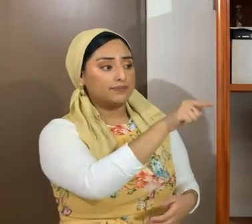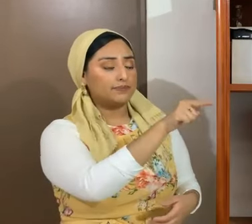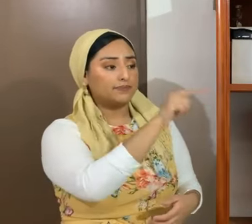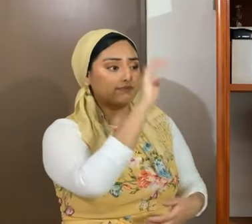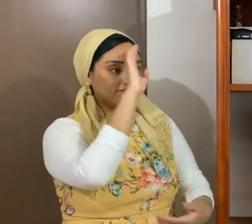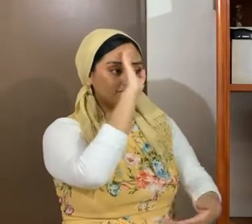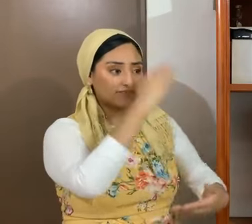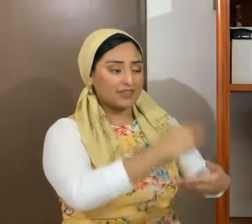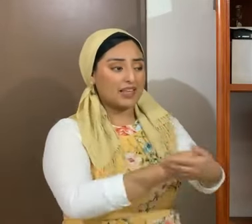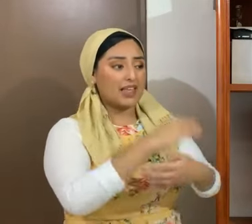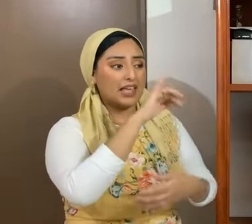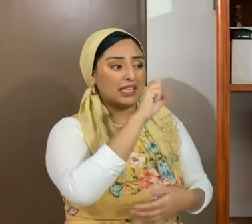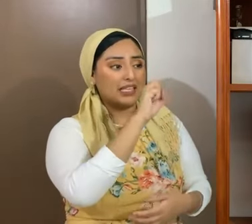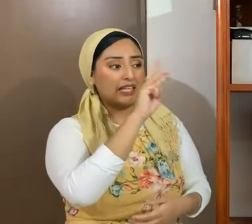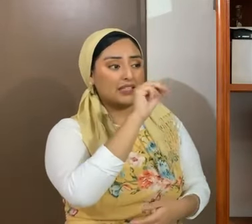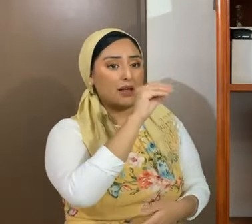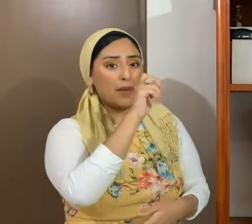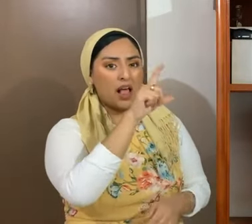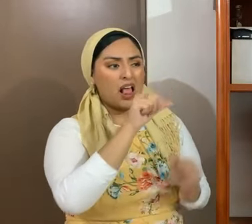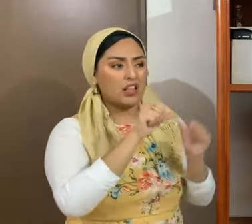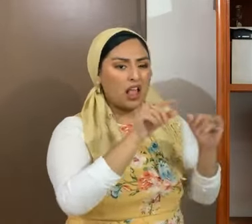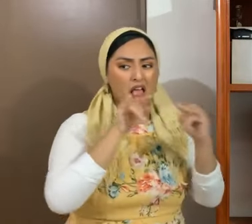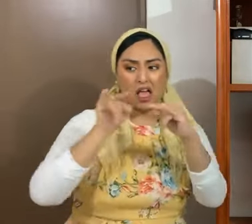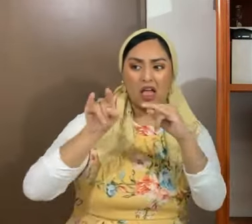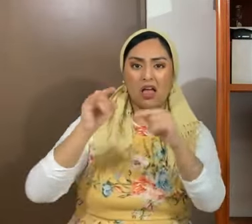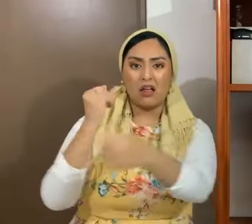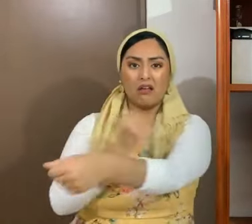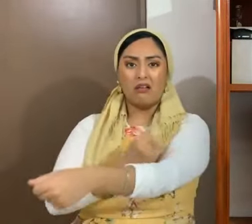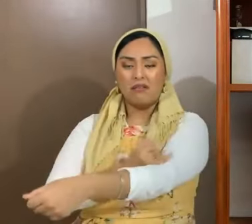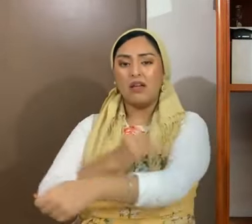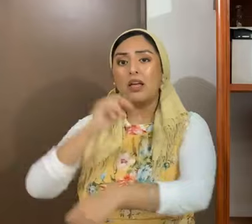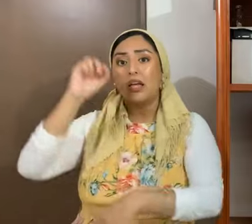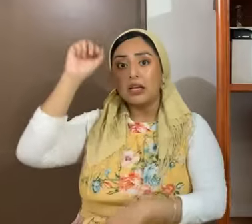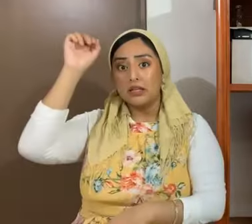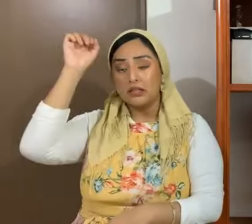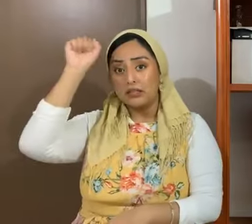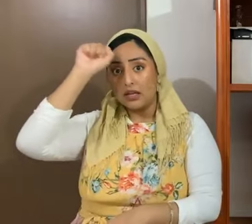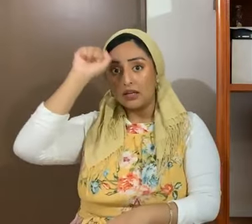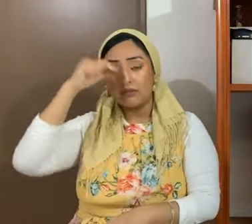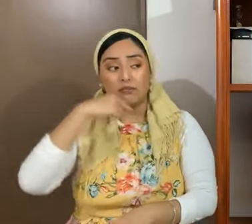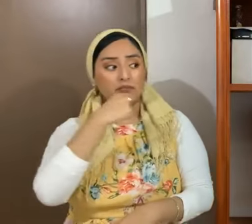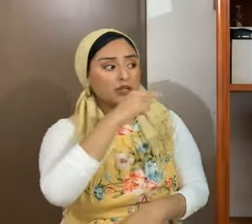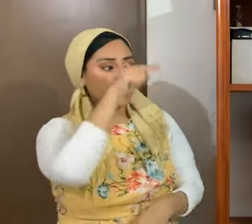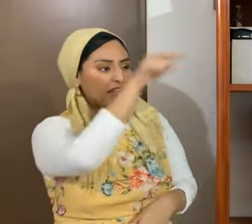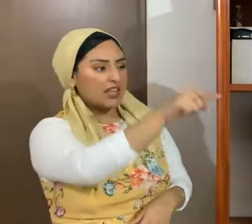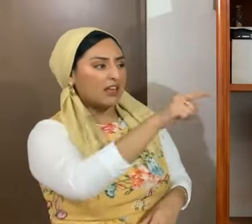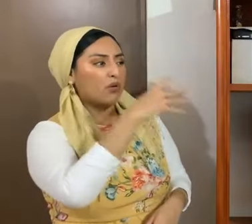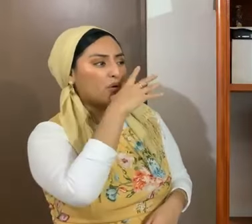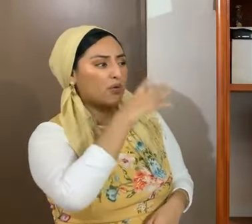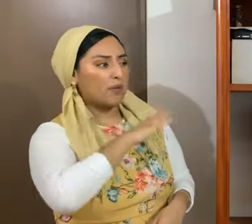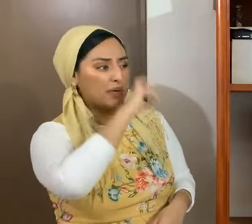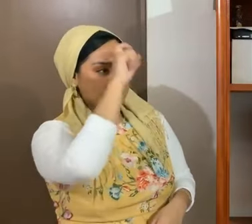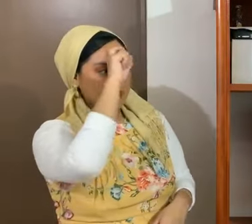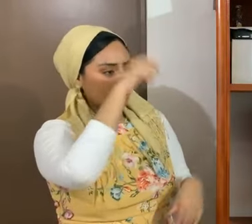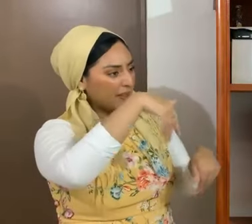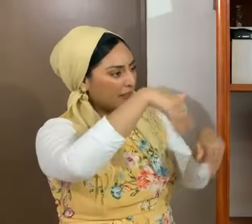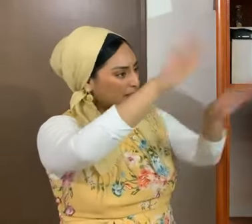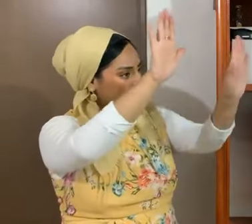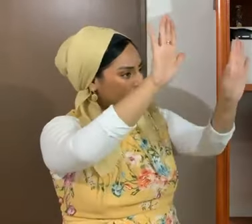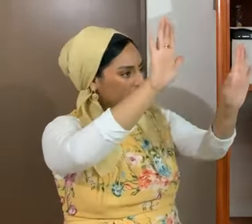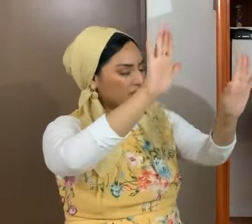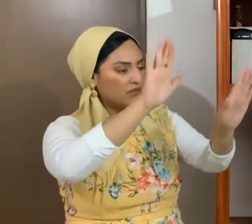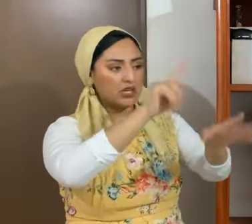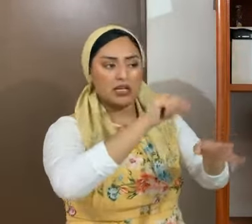Abraham, se burlaba de su hijo a Isaac. Por tanto dijo a Abraham, echa a esta sierva y a su hijo, porque el hijo de esta sierva no ha